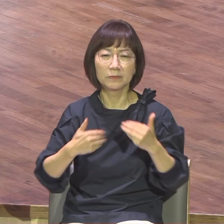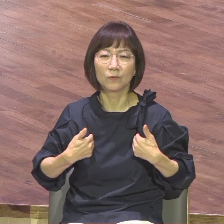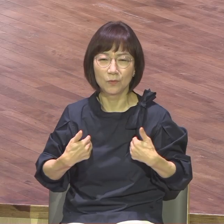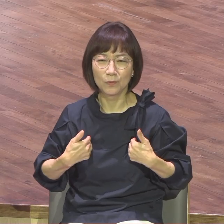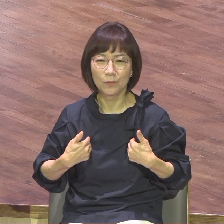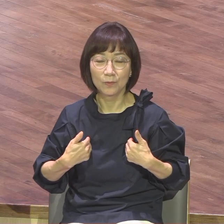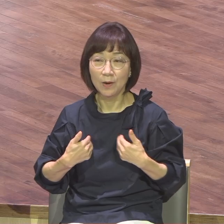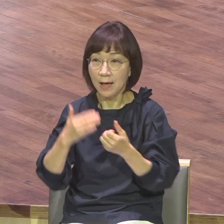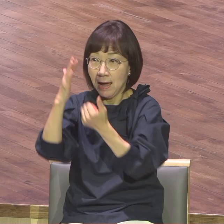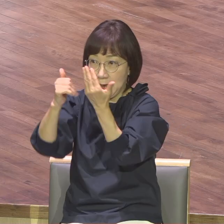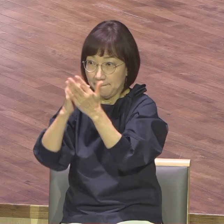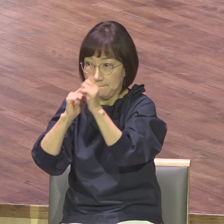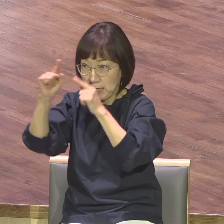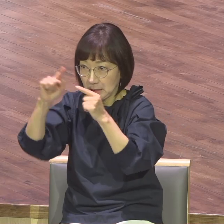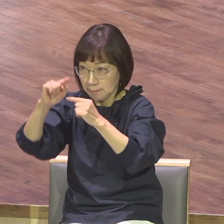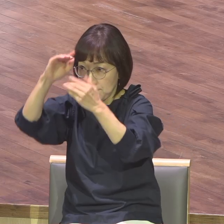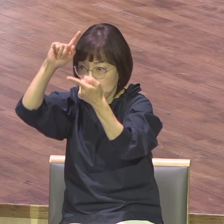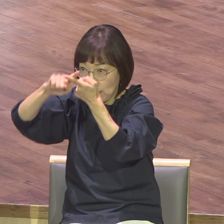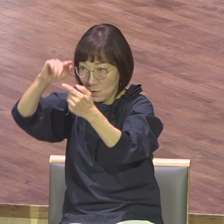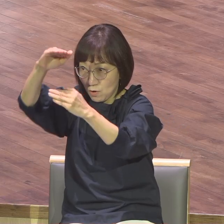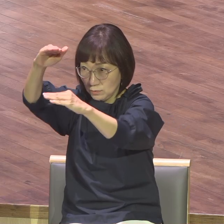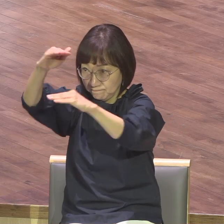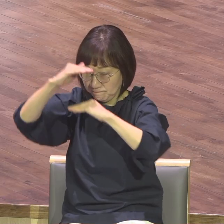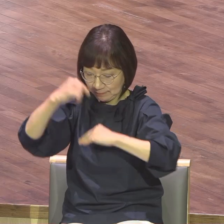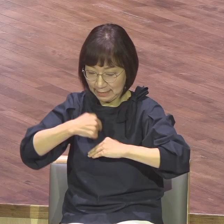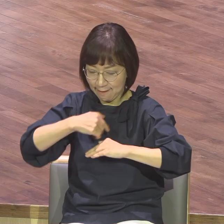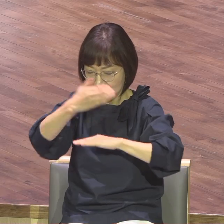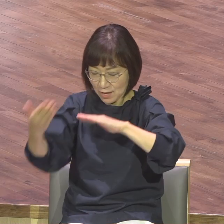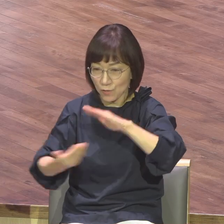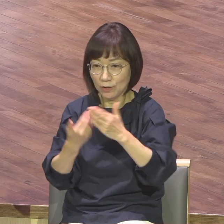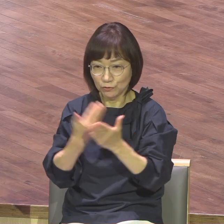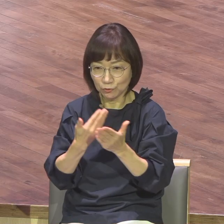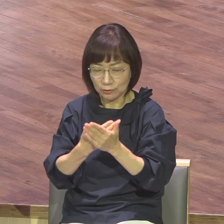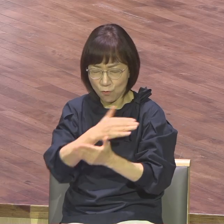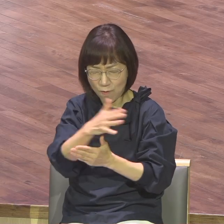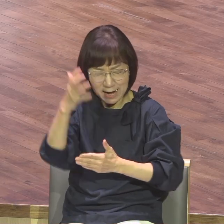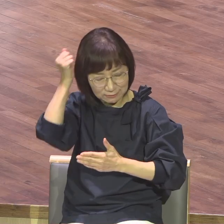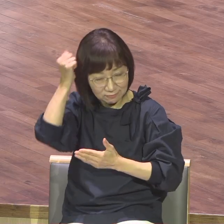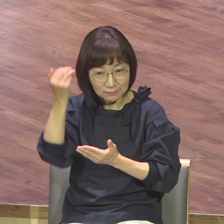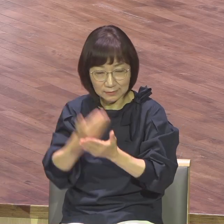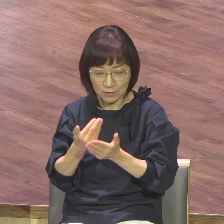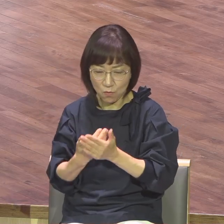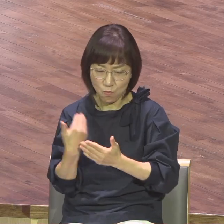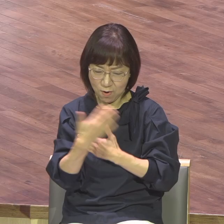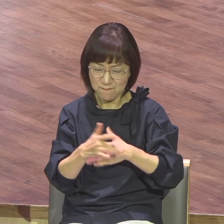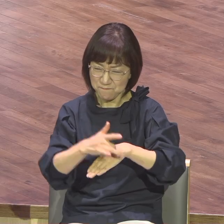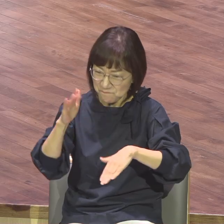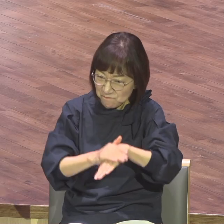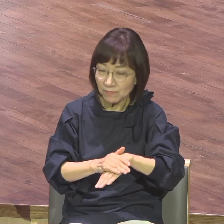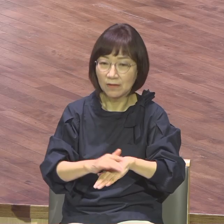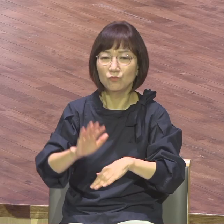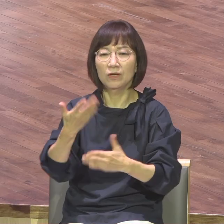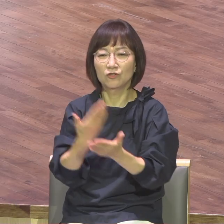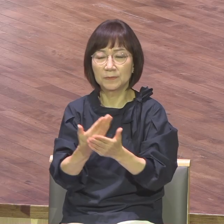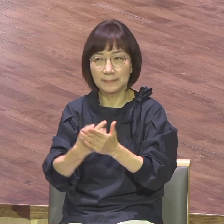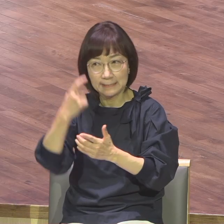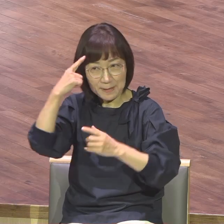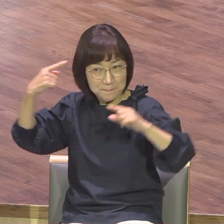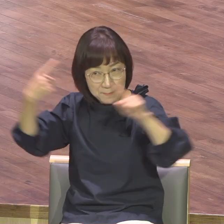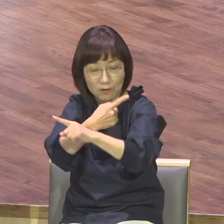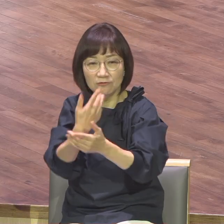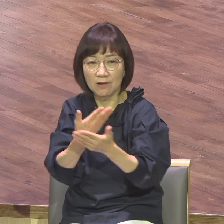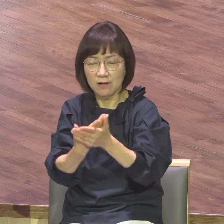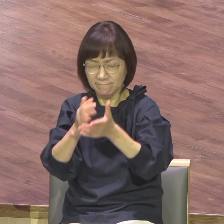주옵소서. 내 심령에 각인되게 하여 주옵소서. 내 체질을 바꾸어 주옵소서. 내 생각을 바꾸어